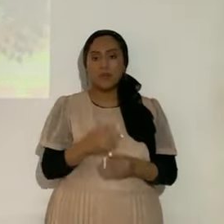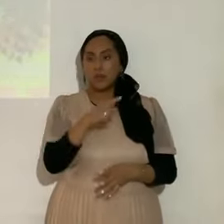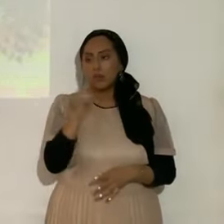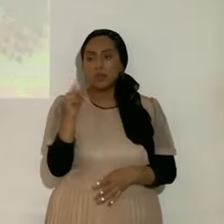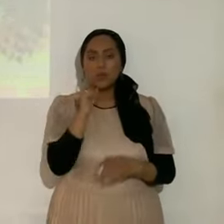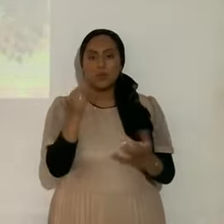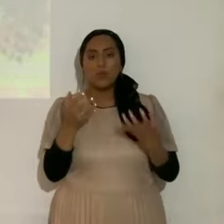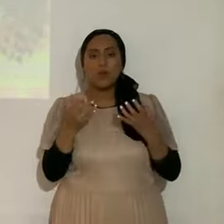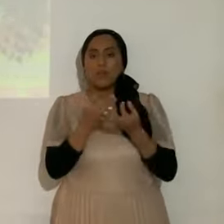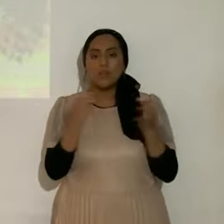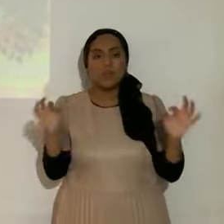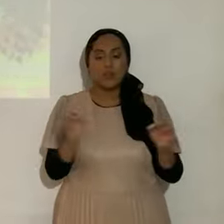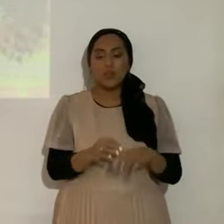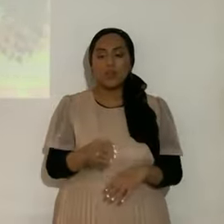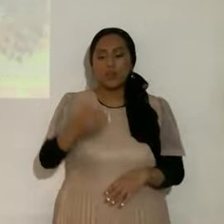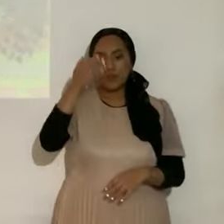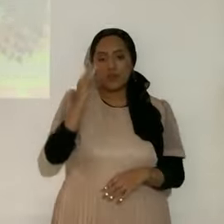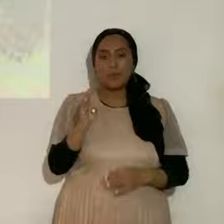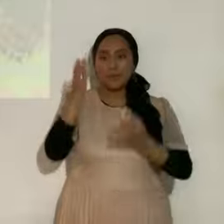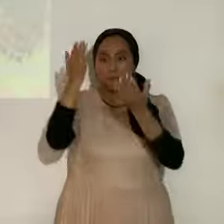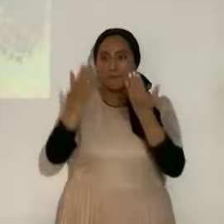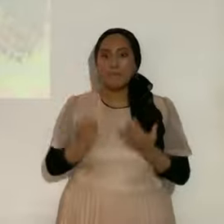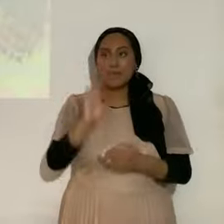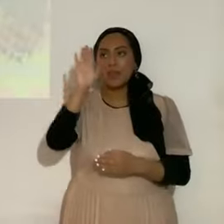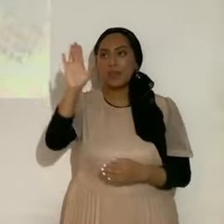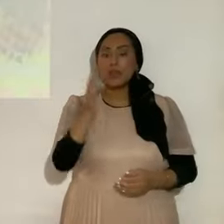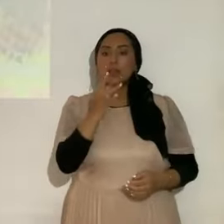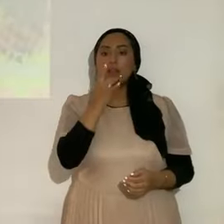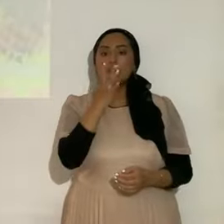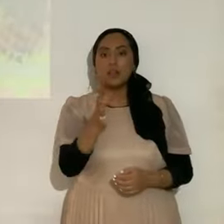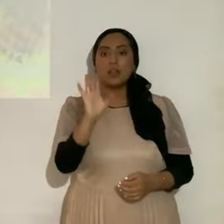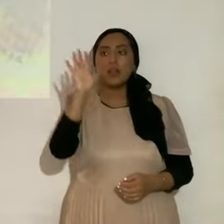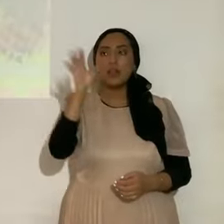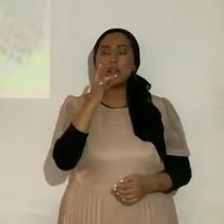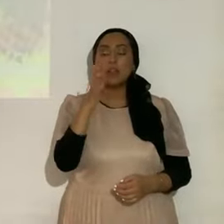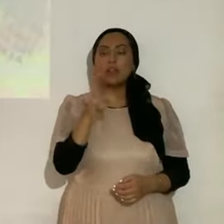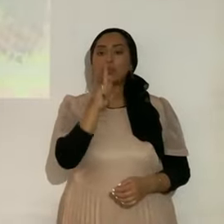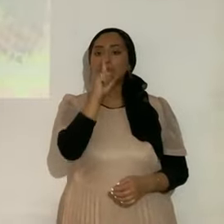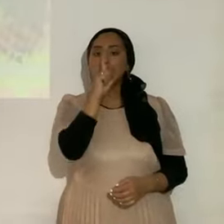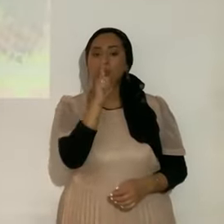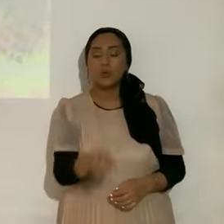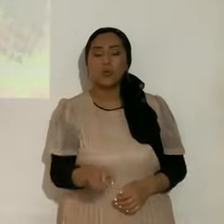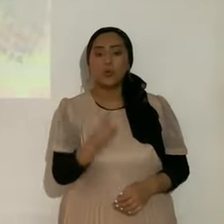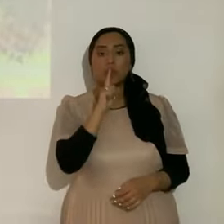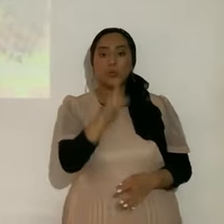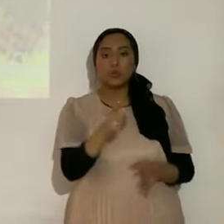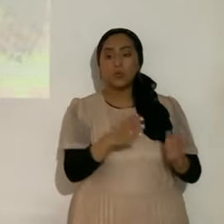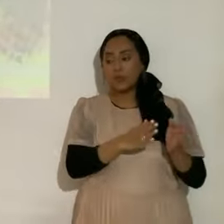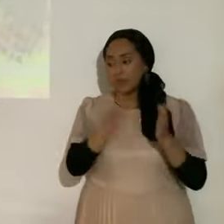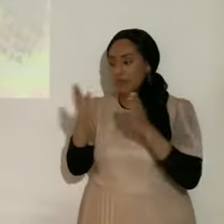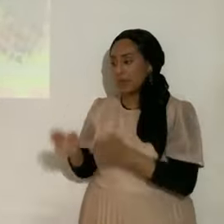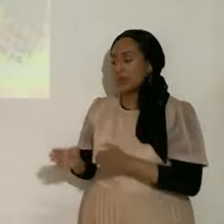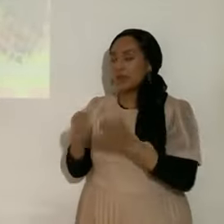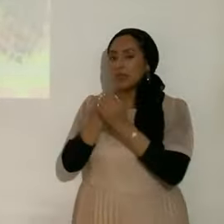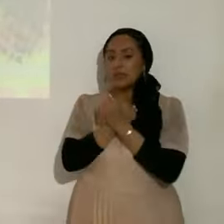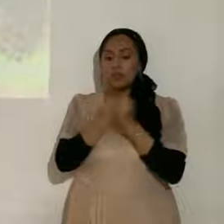ser libres. El Eterno nos dio su luz. Esa luz es la verdad. Y la verdad nos lleva a la